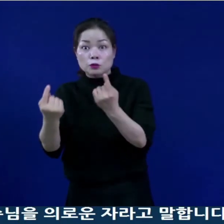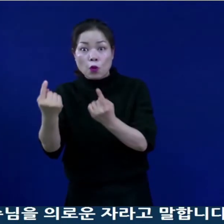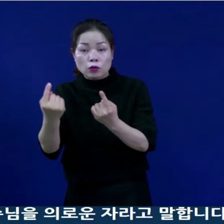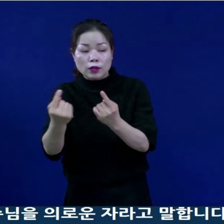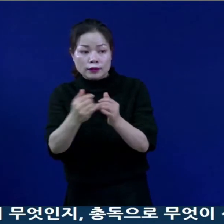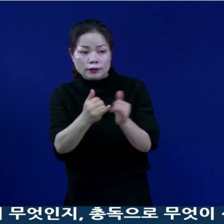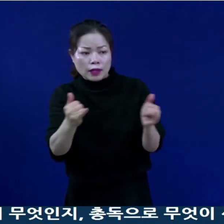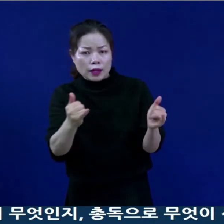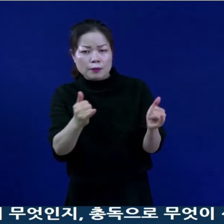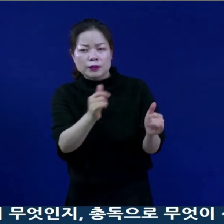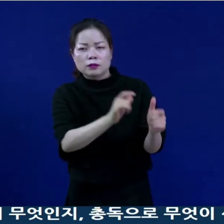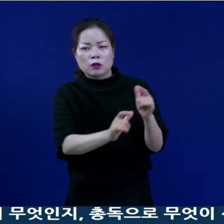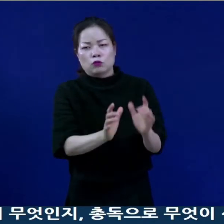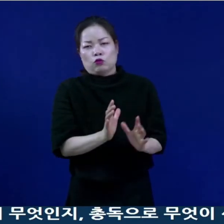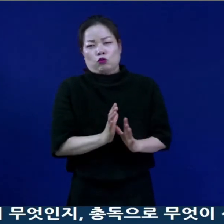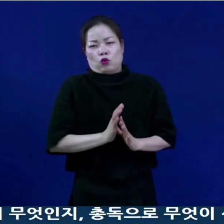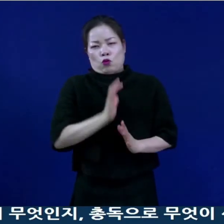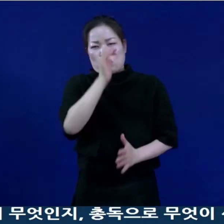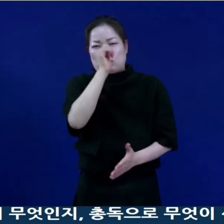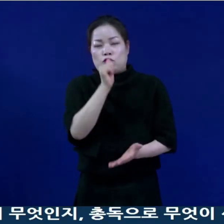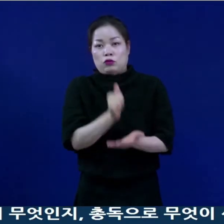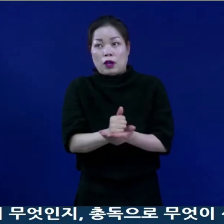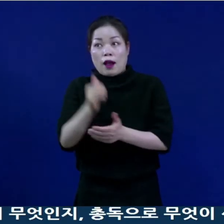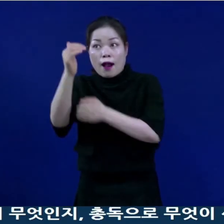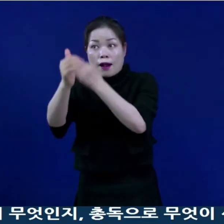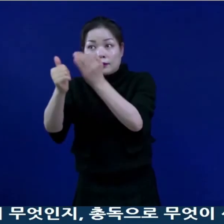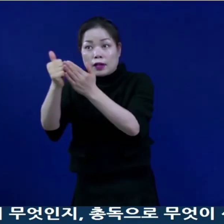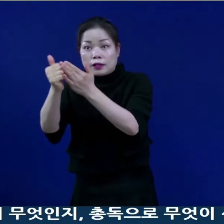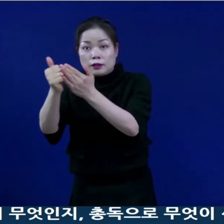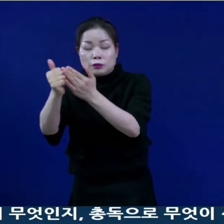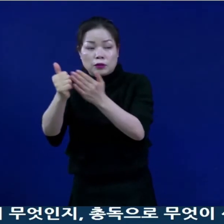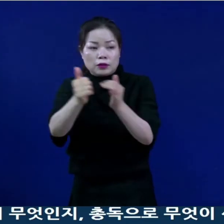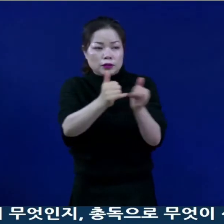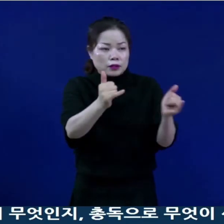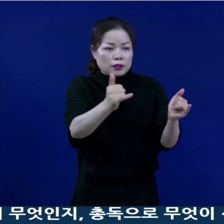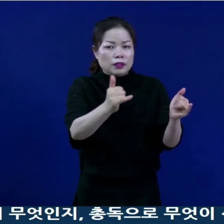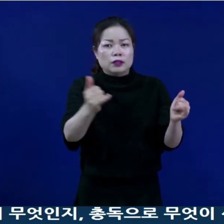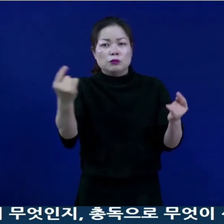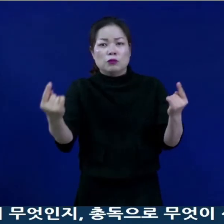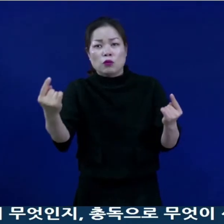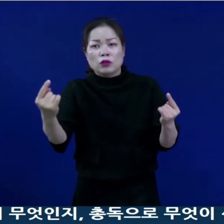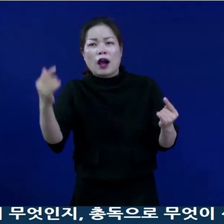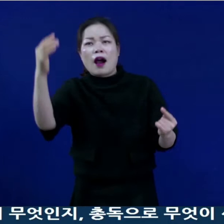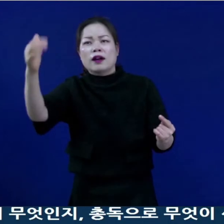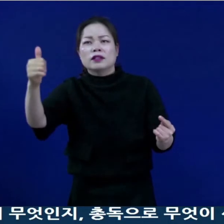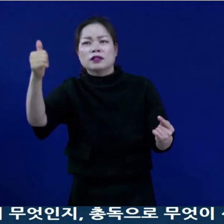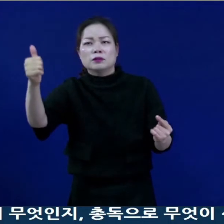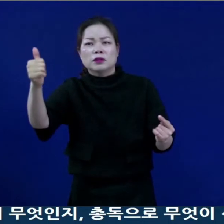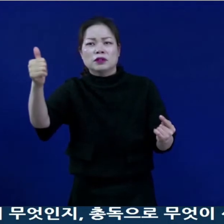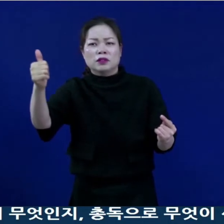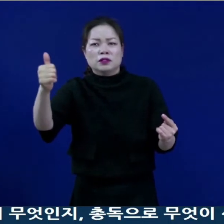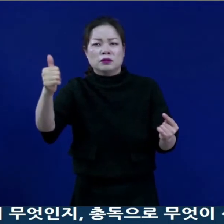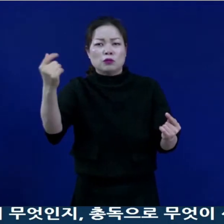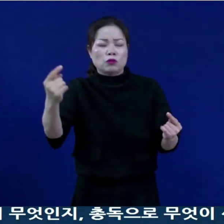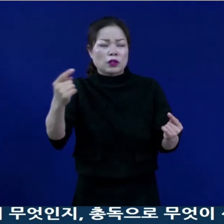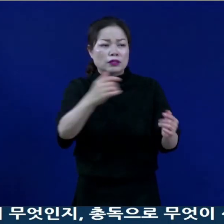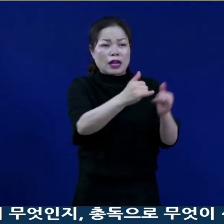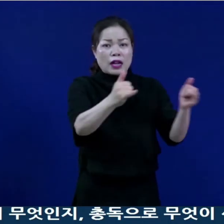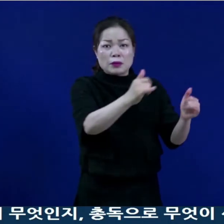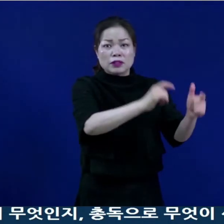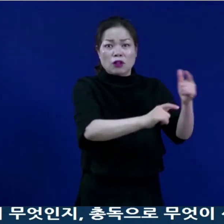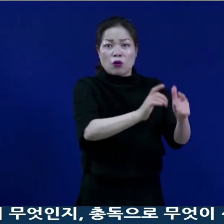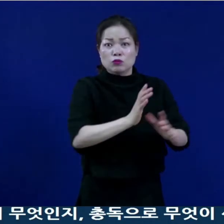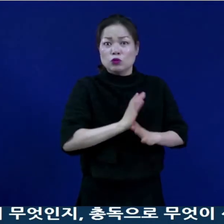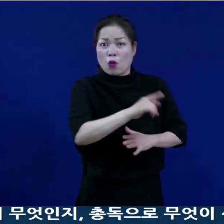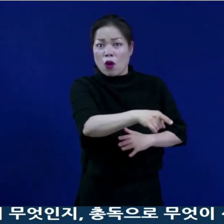하나님보다 사람을 더 두려워한 죄입니다. 하나님보다 사람을 더 두려워한 죄. 예수를 비호하면, 예수를